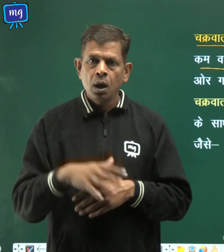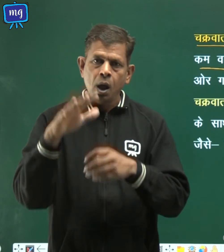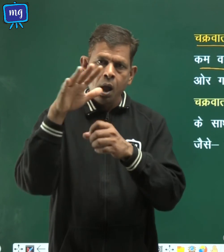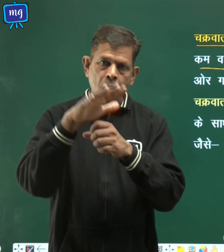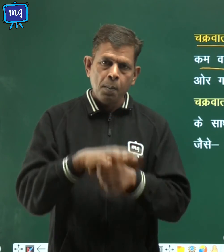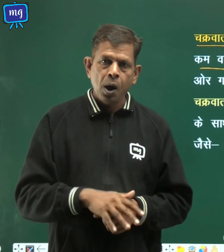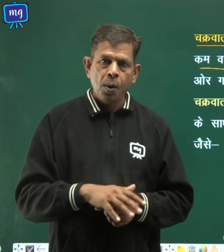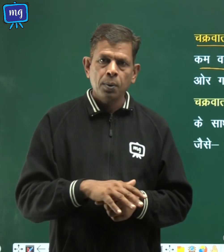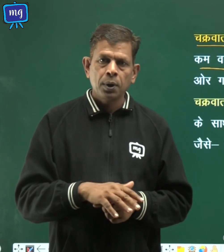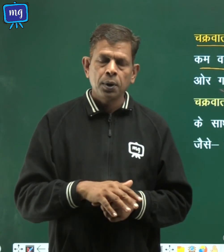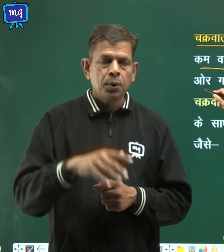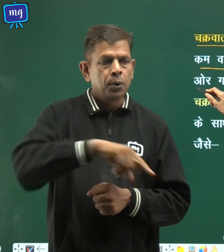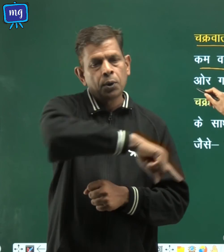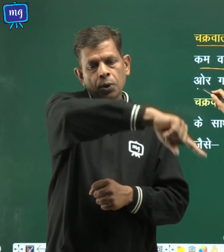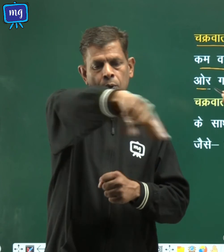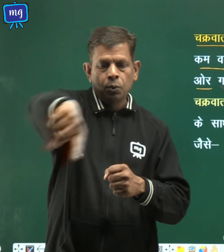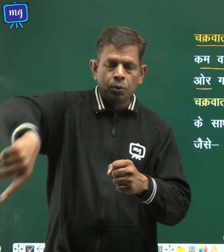दबाव के चारों ओर